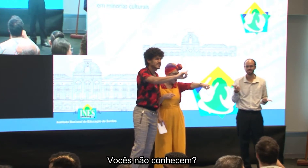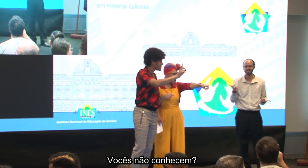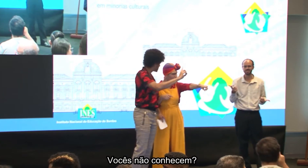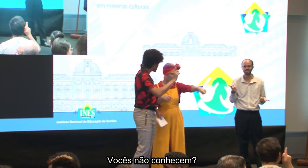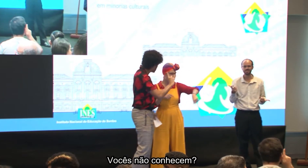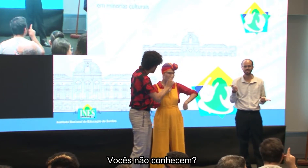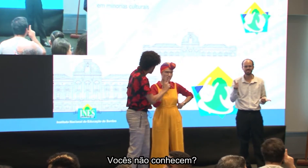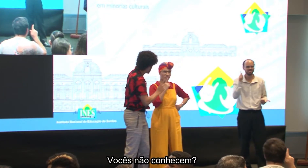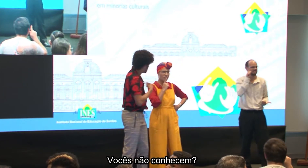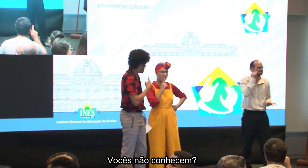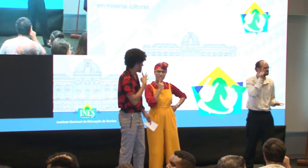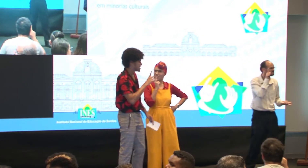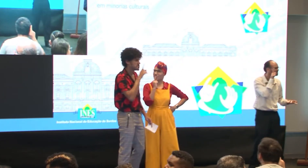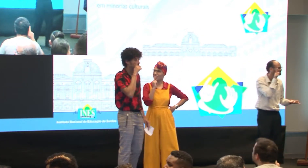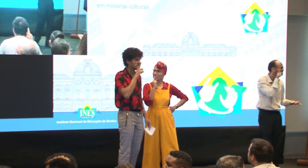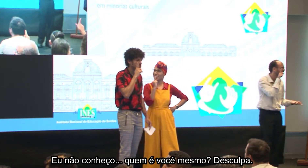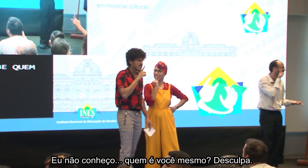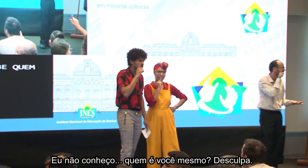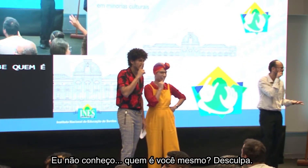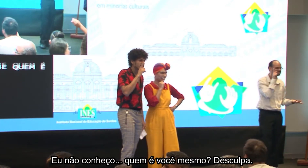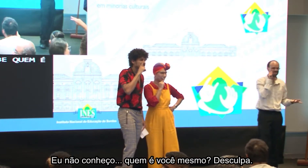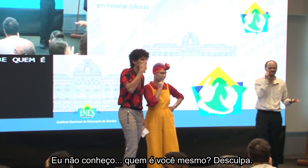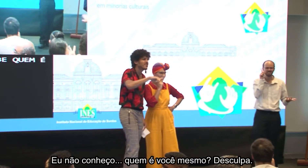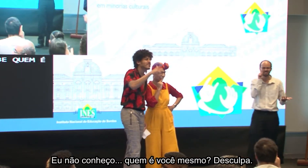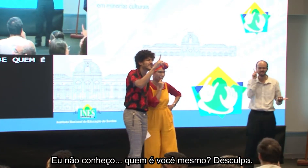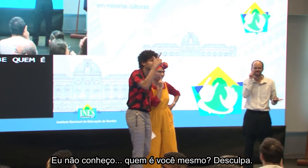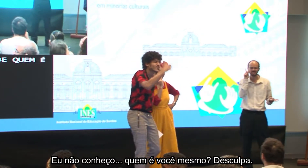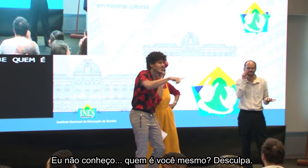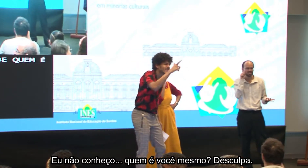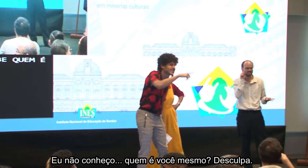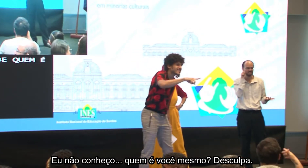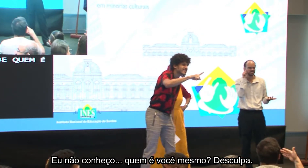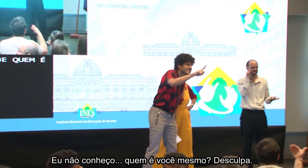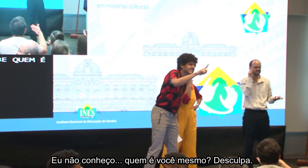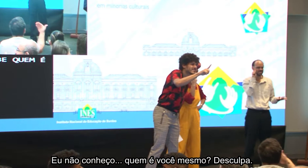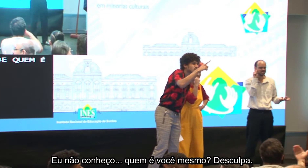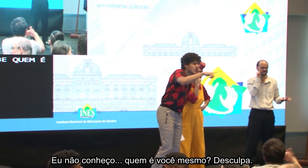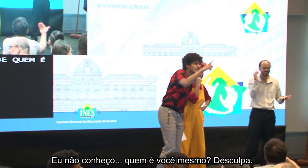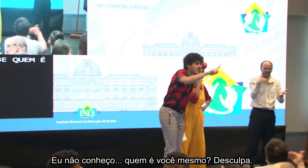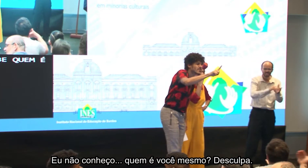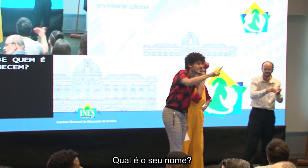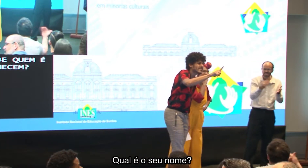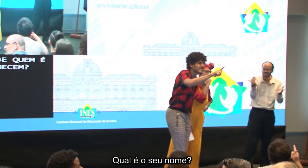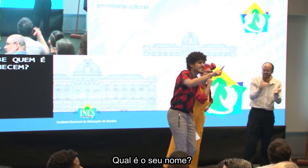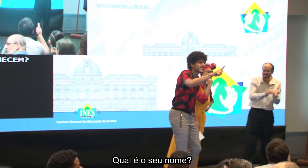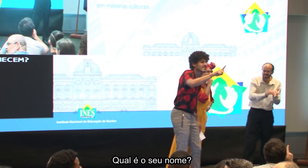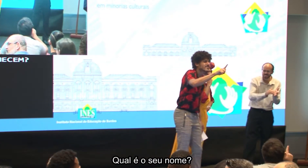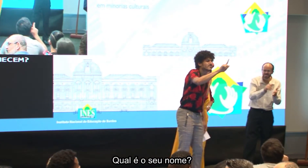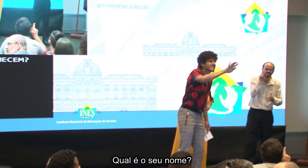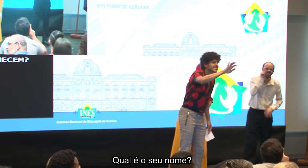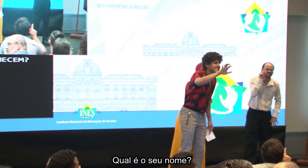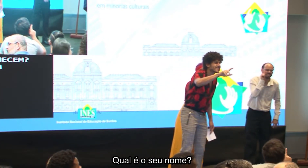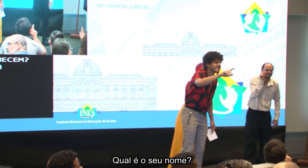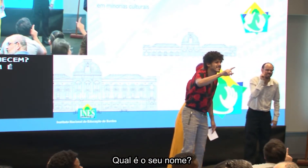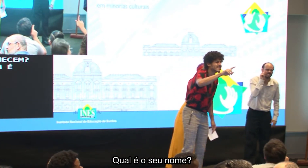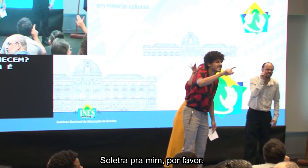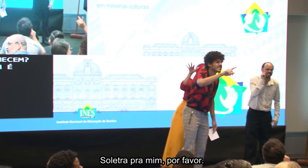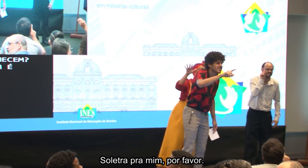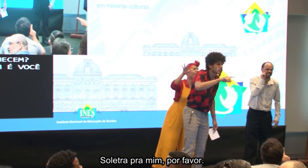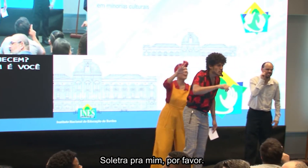Vocês não conhecem? Ah, eu não conheço quem é. Quem é você mesmo? Desculpa. Qual que é o seu nome? Ah, soletra pra mim, por